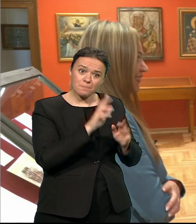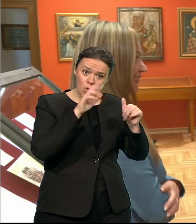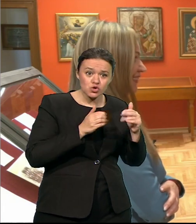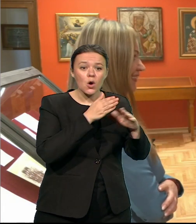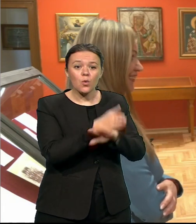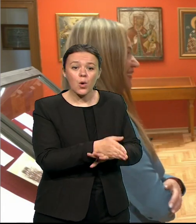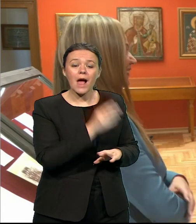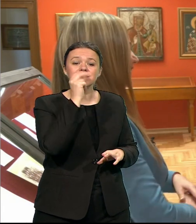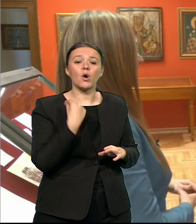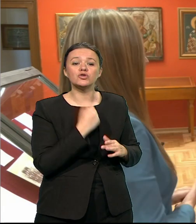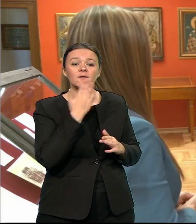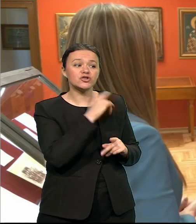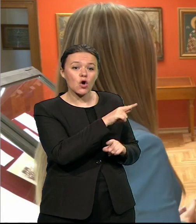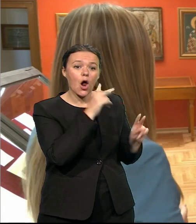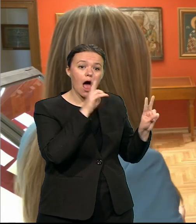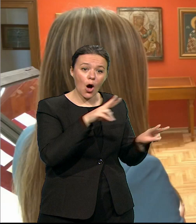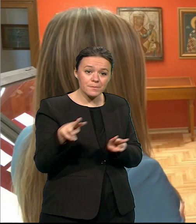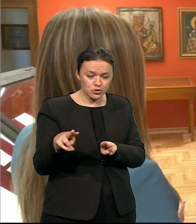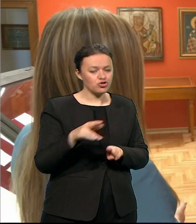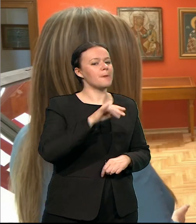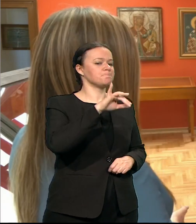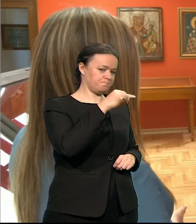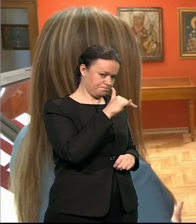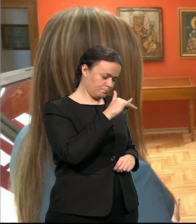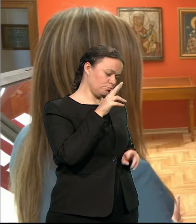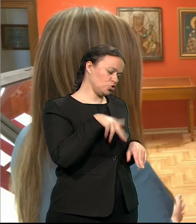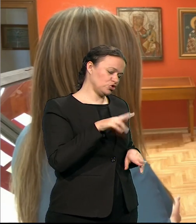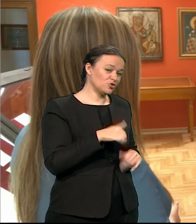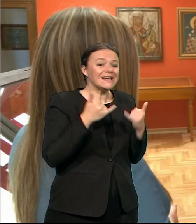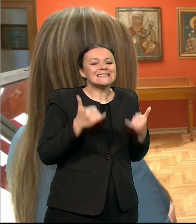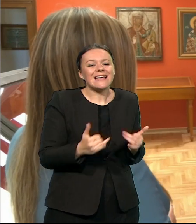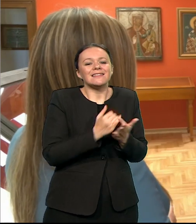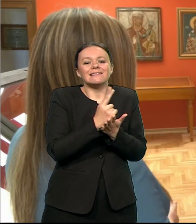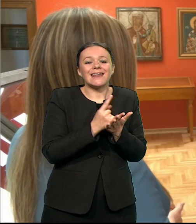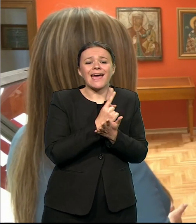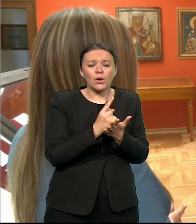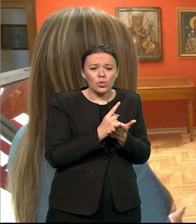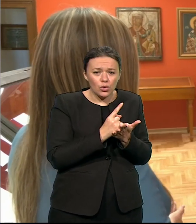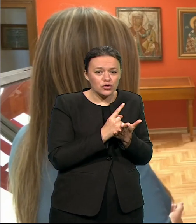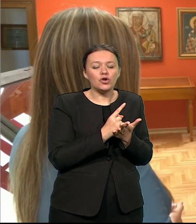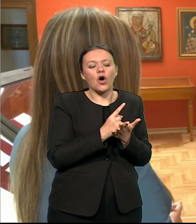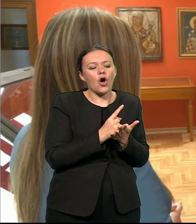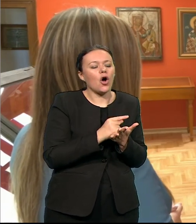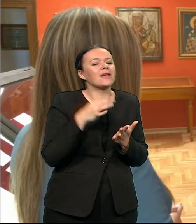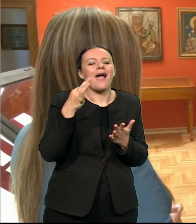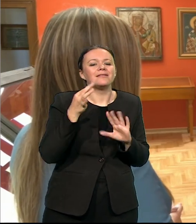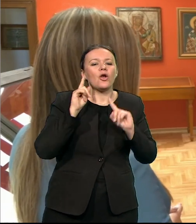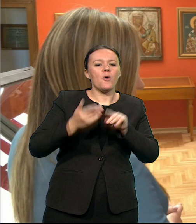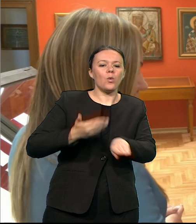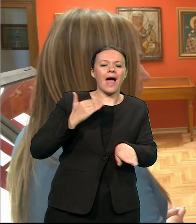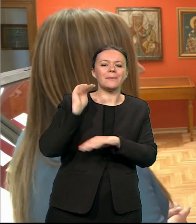obiđe? Svakako, moguće je posetiti Bogosloviju, pre svega trenutno za sada najavom